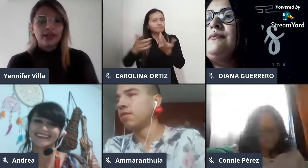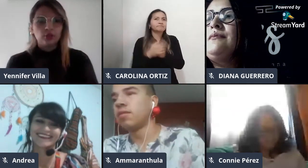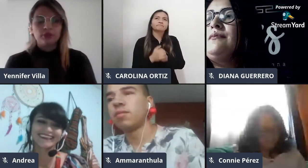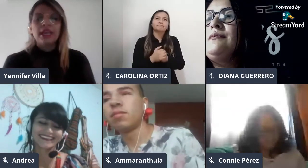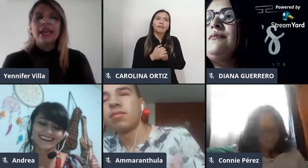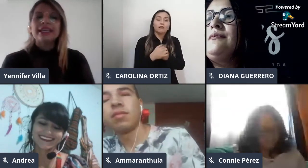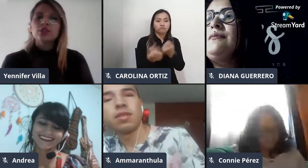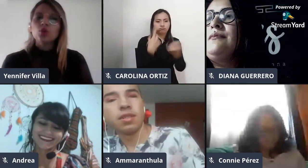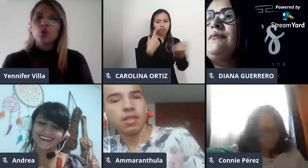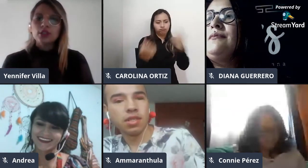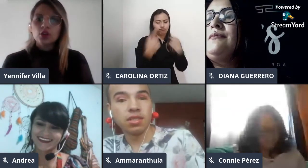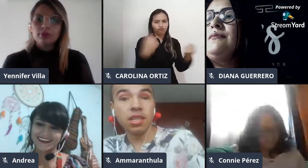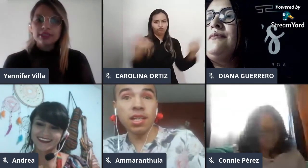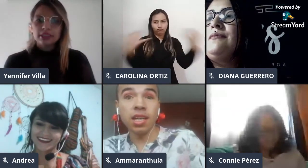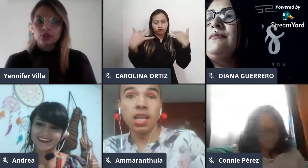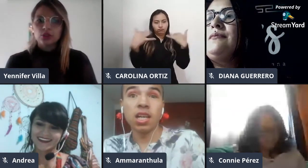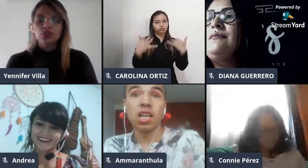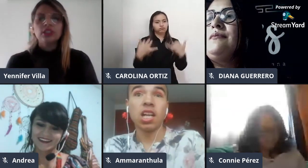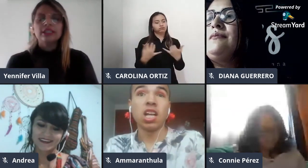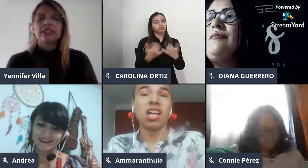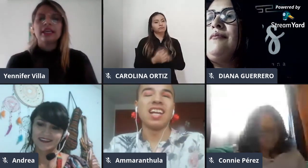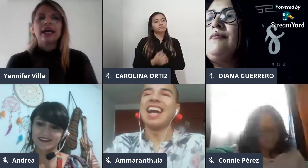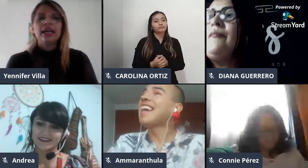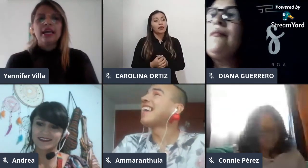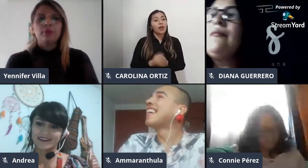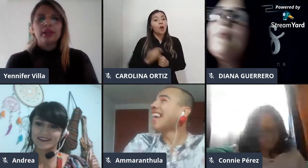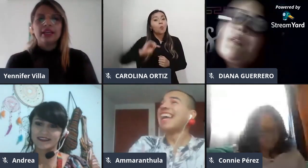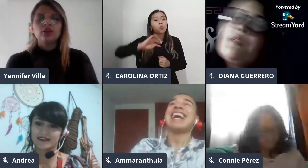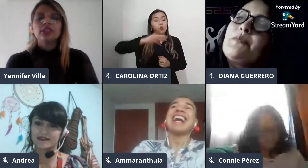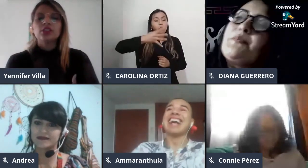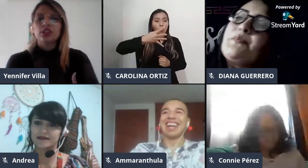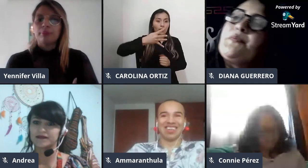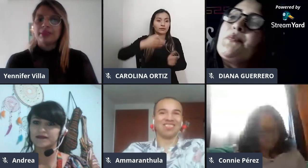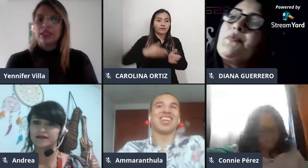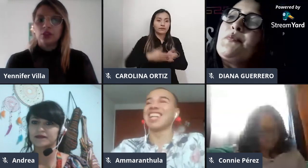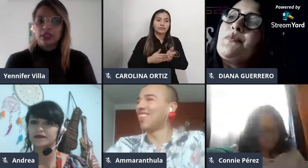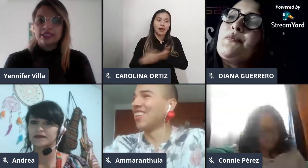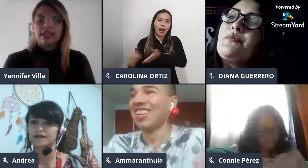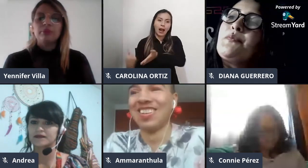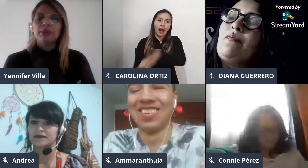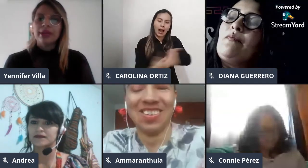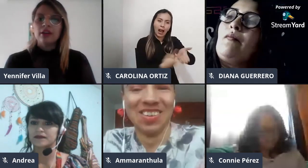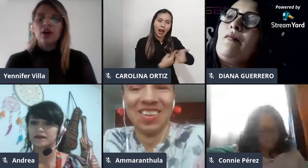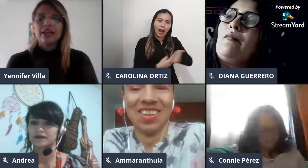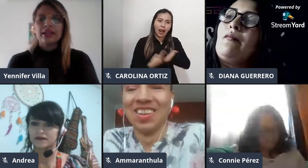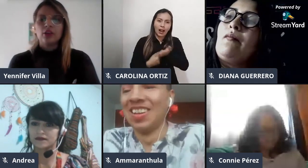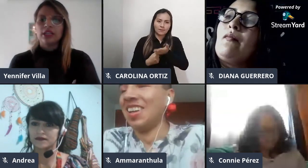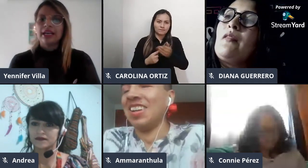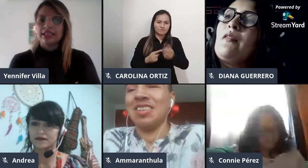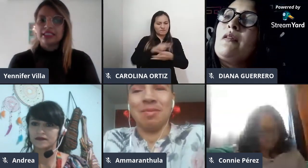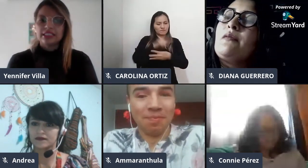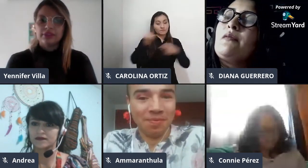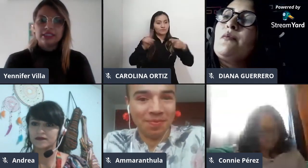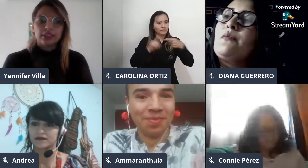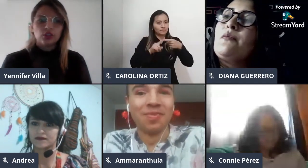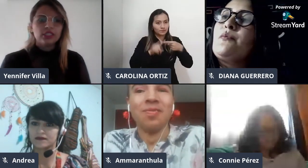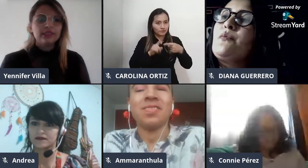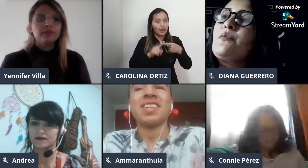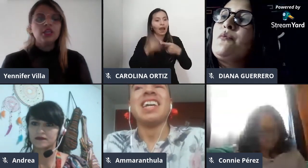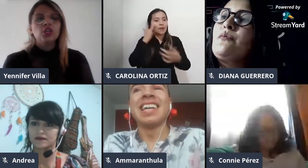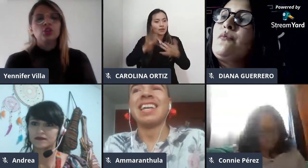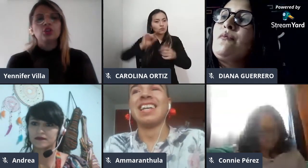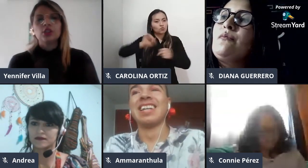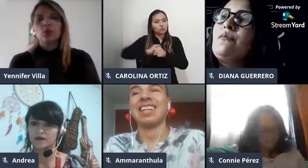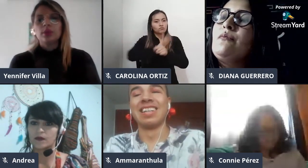se convocan hoy. Este es un cuarto conversatorio y quisiera poner en contexto que han pasado tres. El primero, alrededor de la crisis